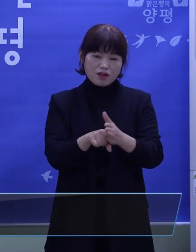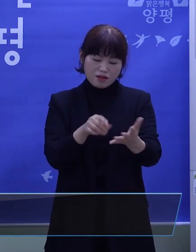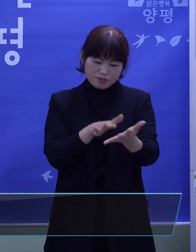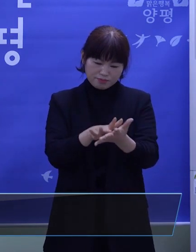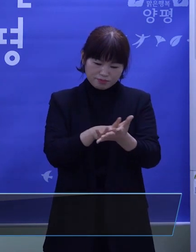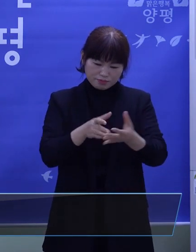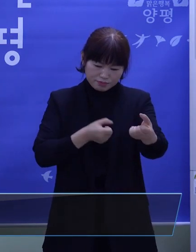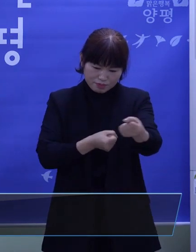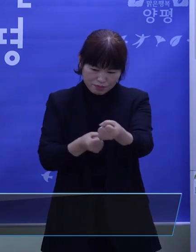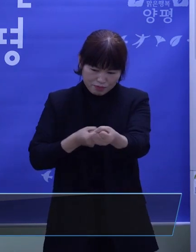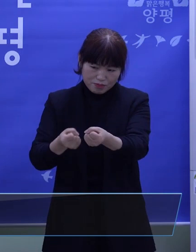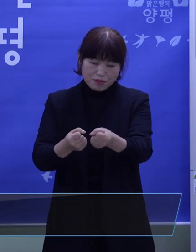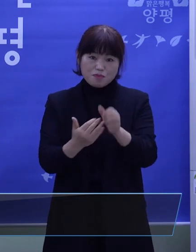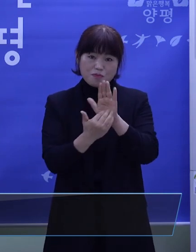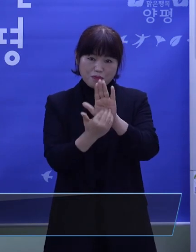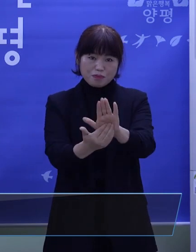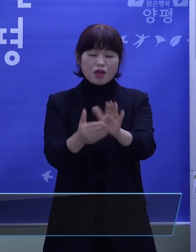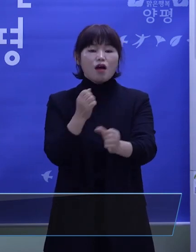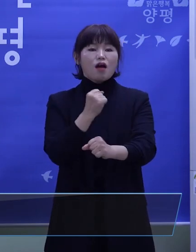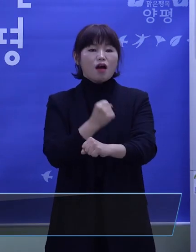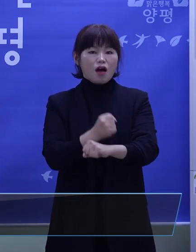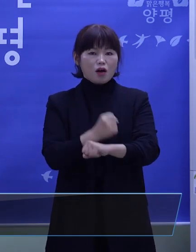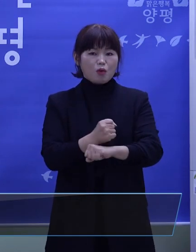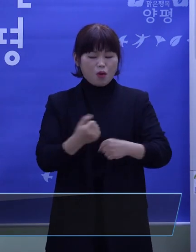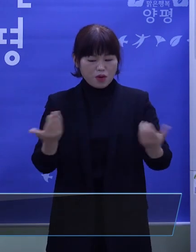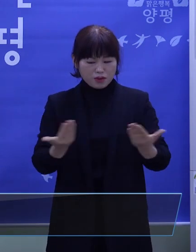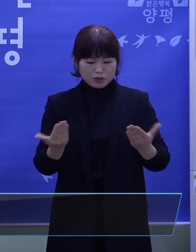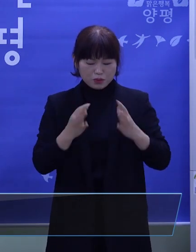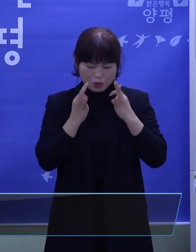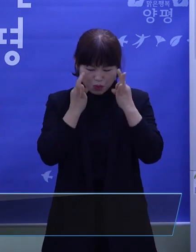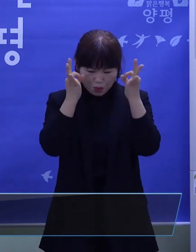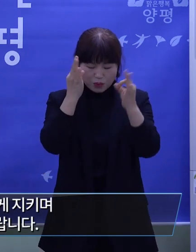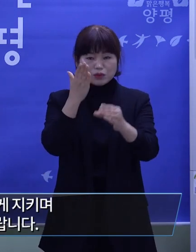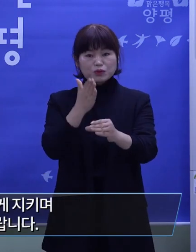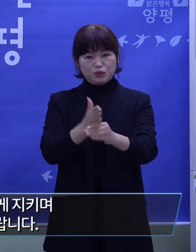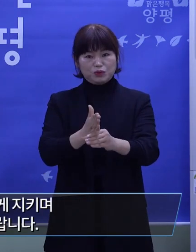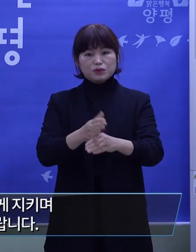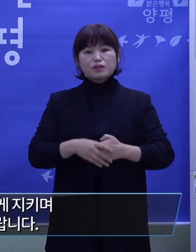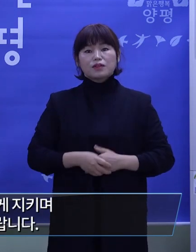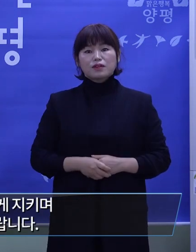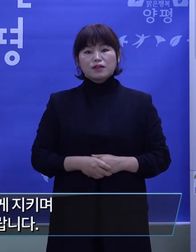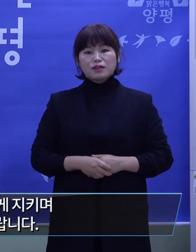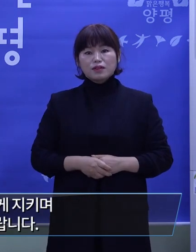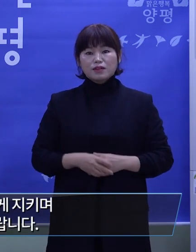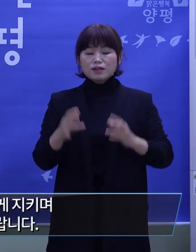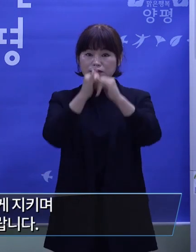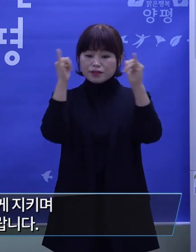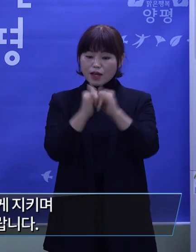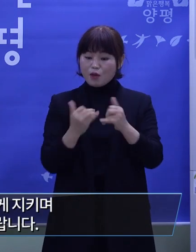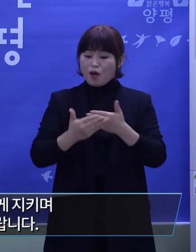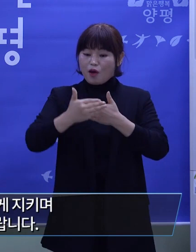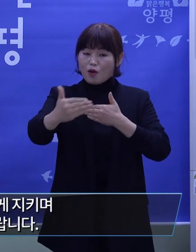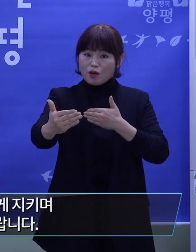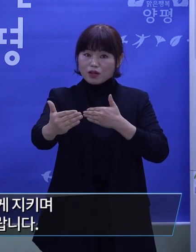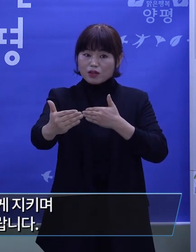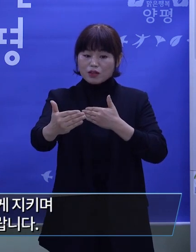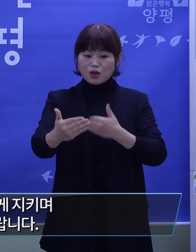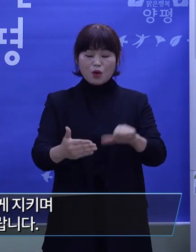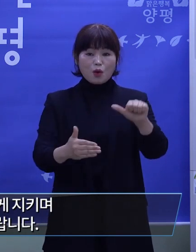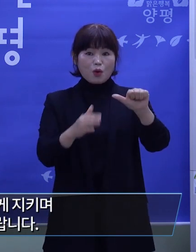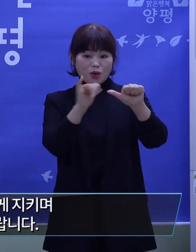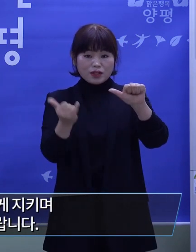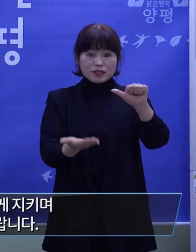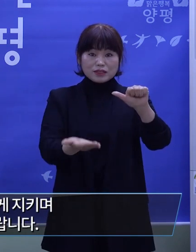물론 군정에도 최선을 다하겠습니다. 사회적 거리 두기, 5인 이상 모임